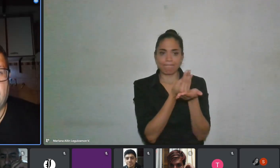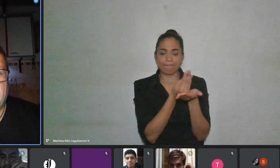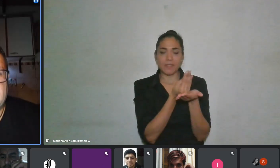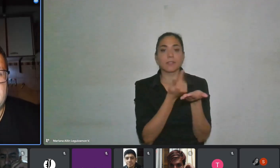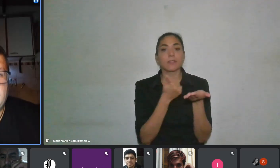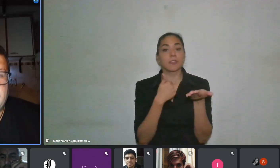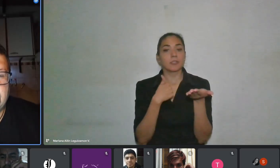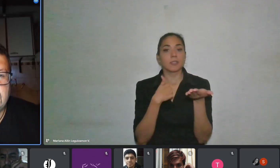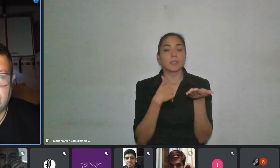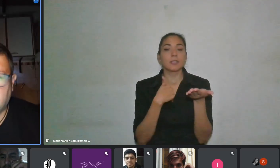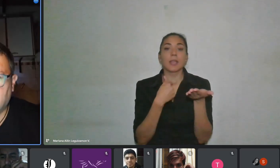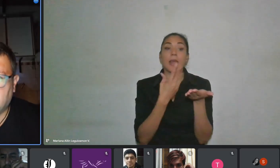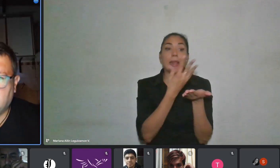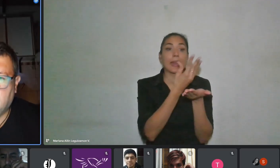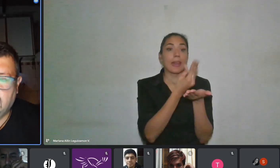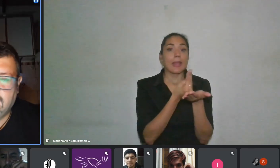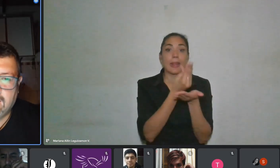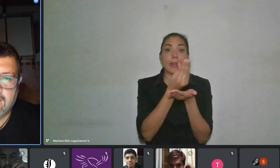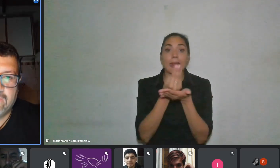tantos representantes